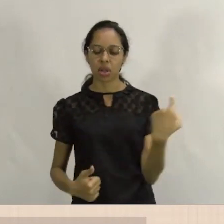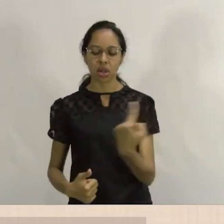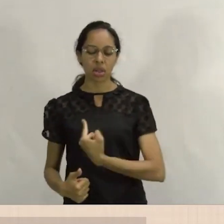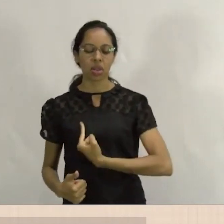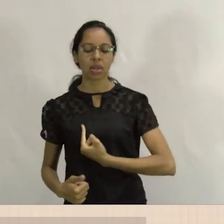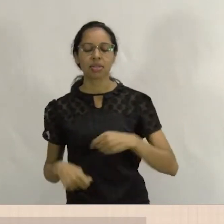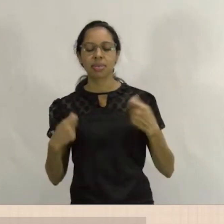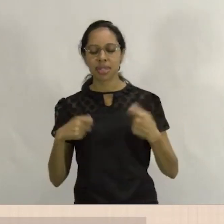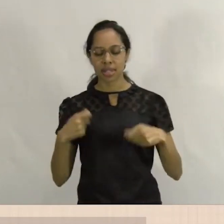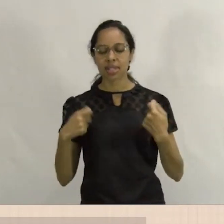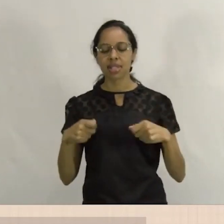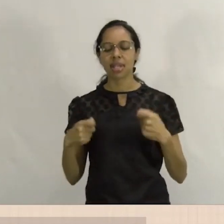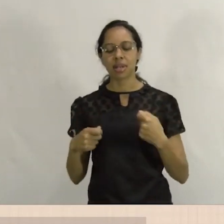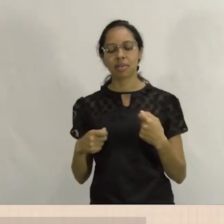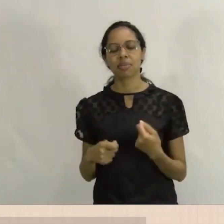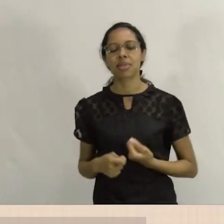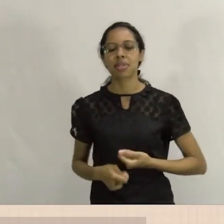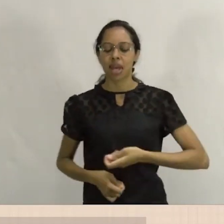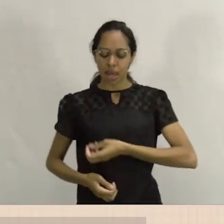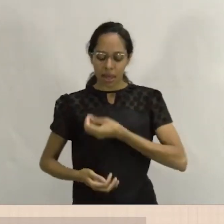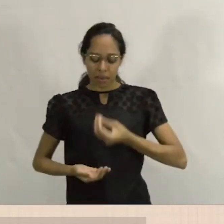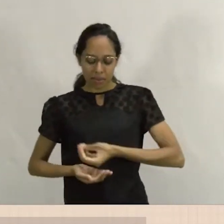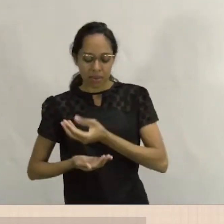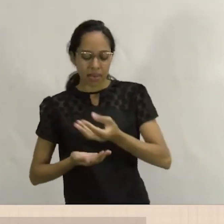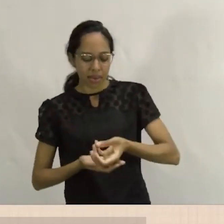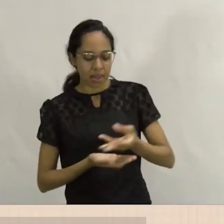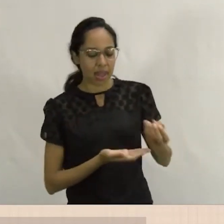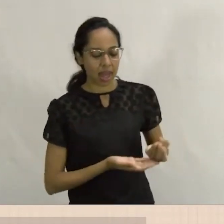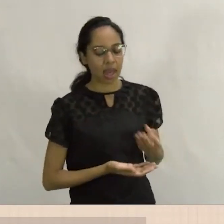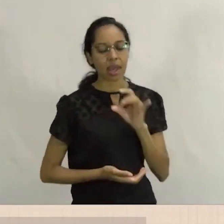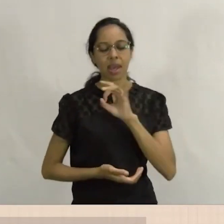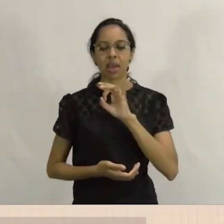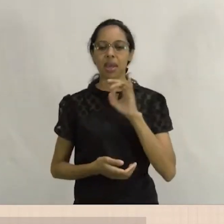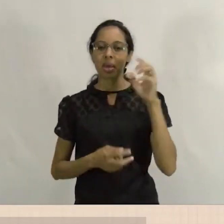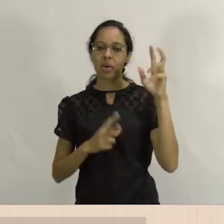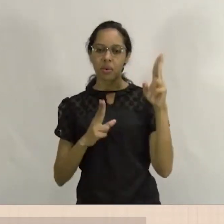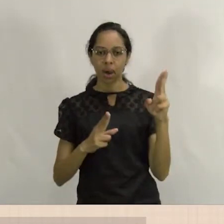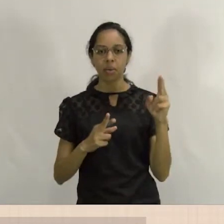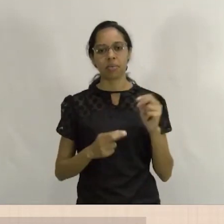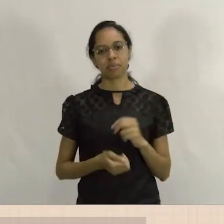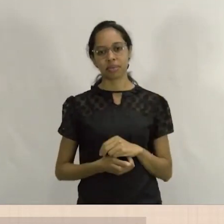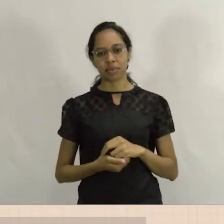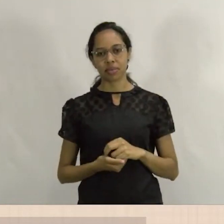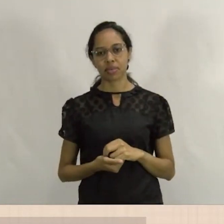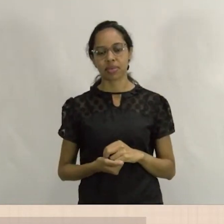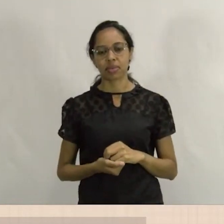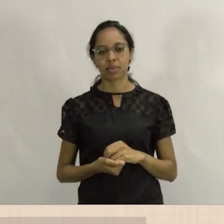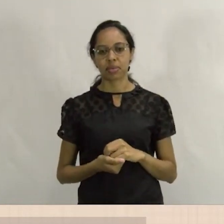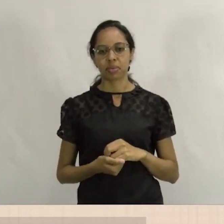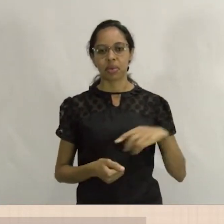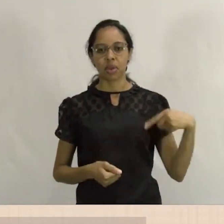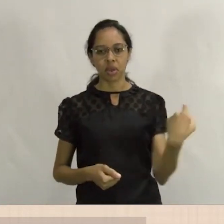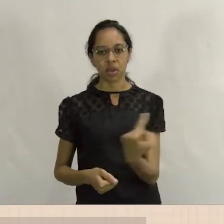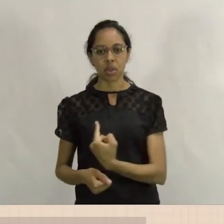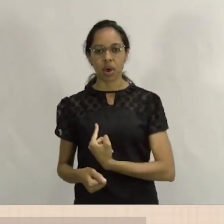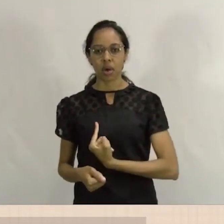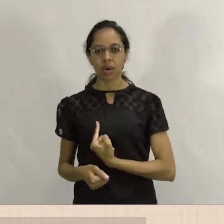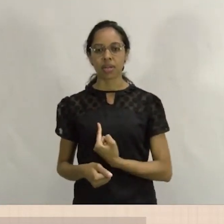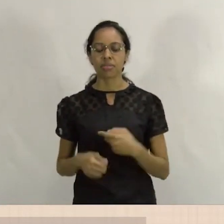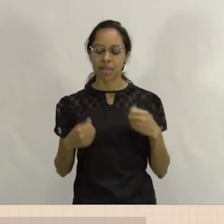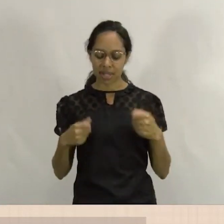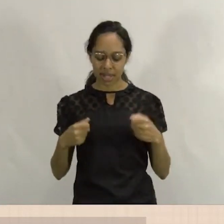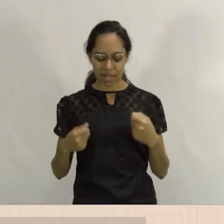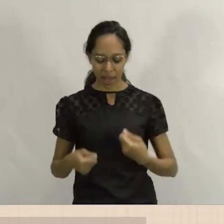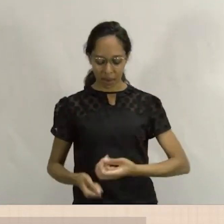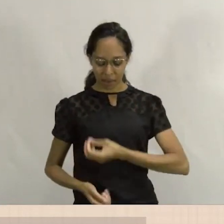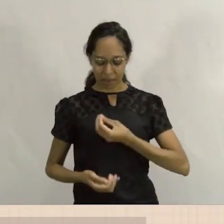irmãos. Amém? Devemos dar nossa vida pelos